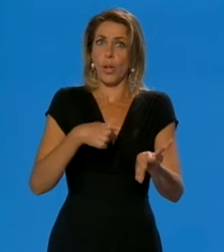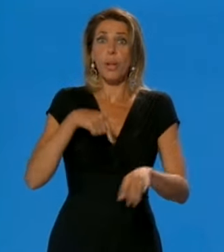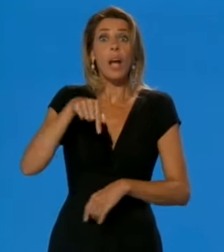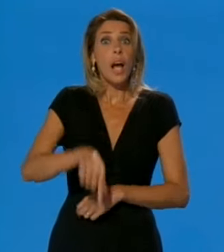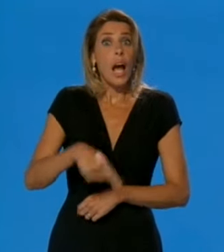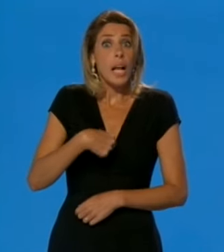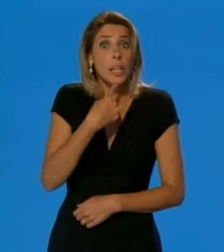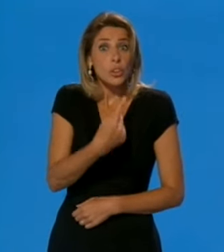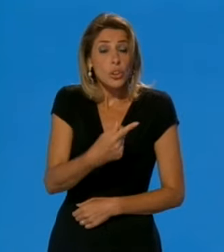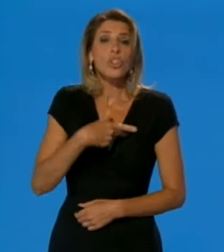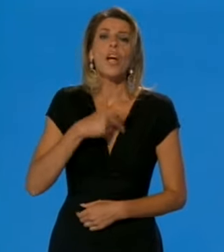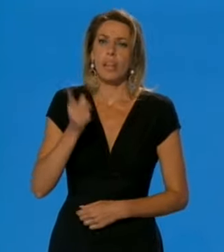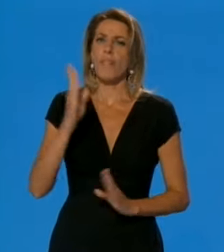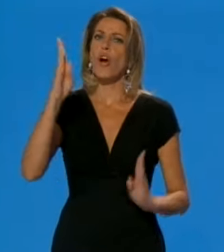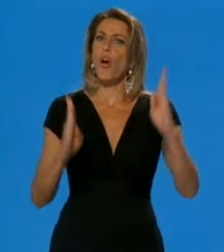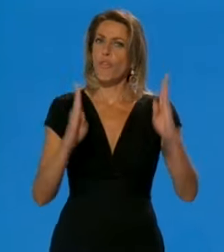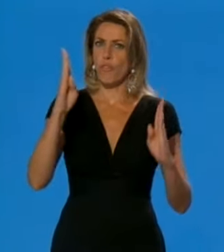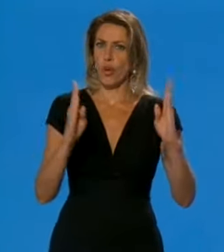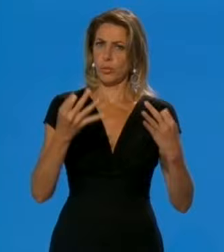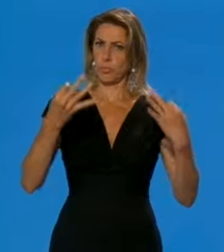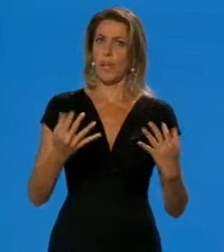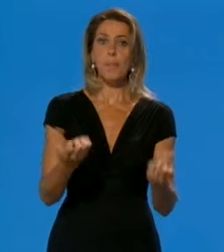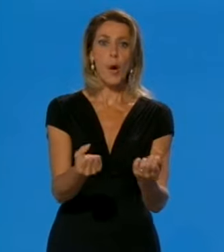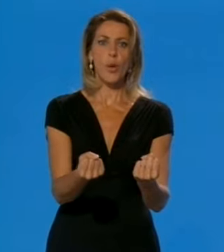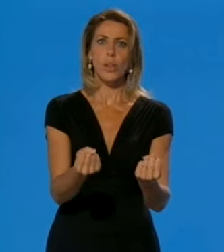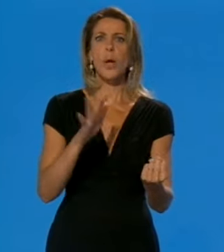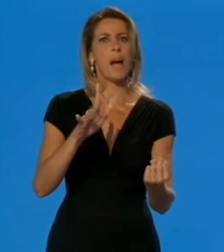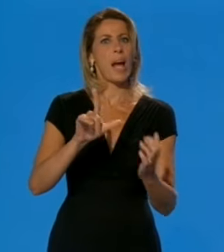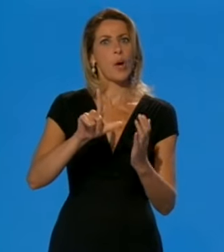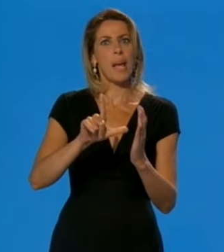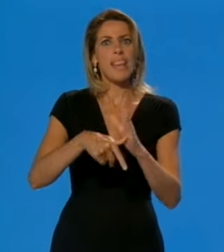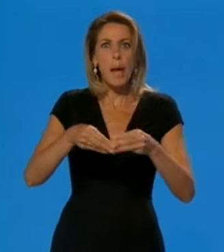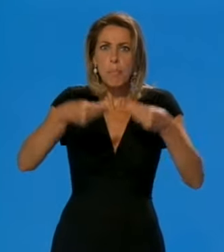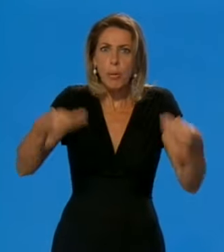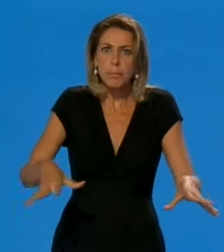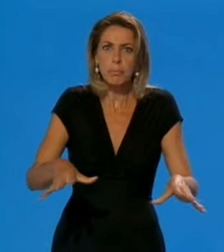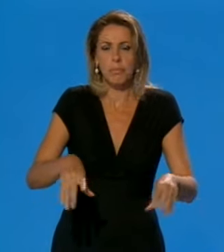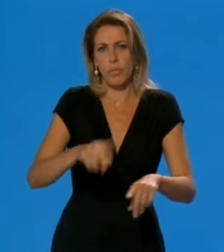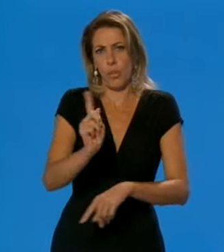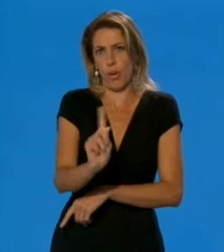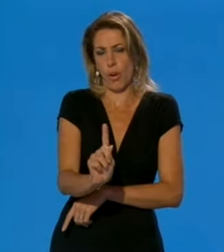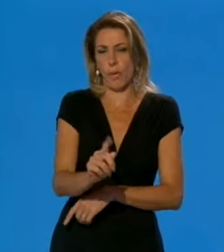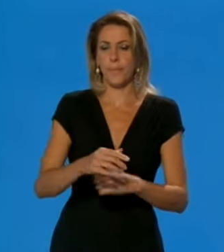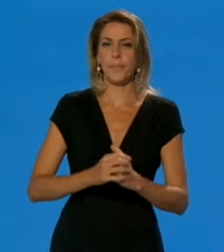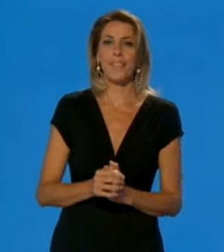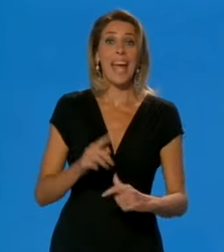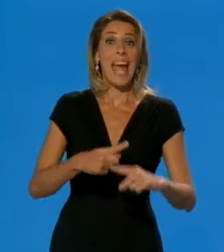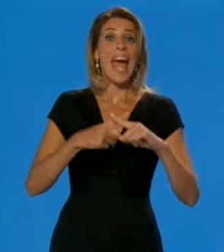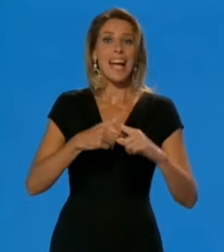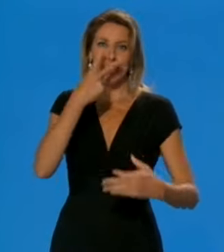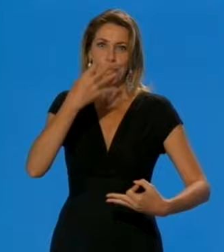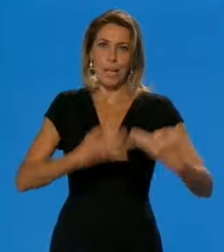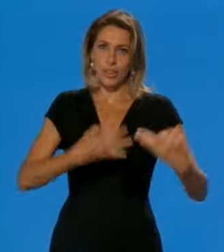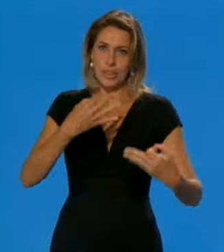serve un confronto serio sui contenuti senza però sprecare il tempo l'ex magistrato